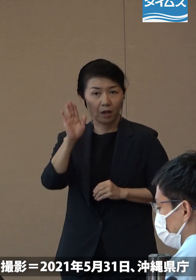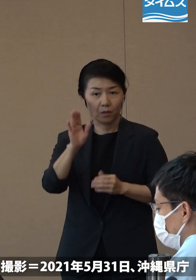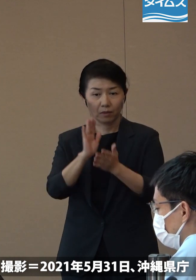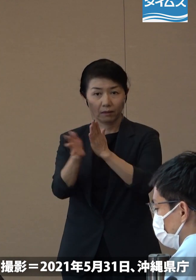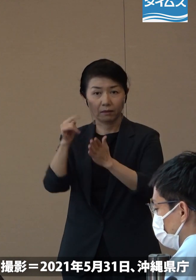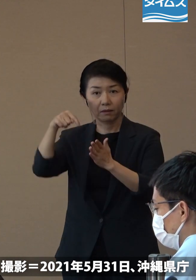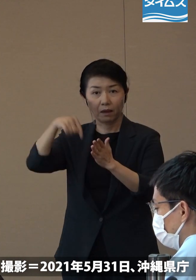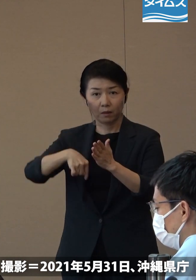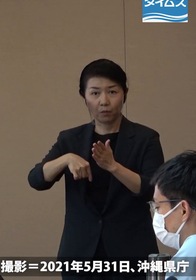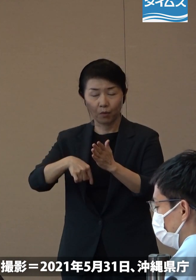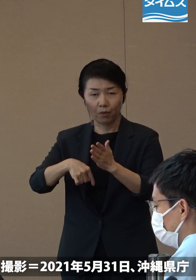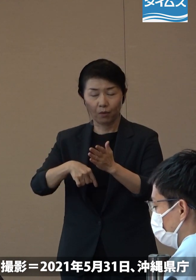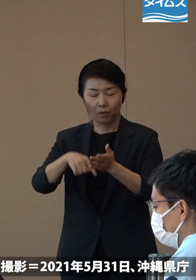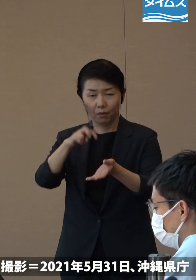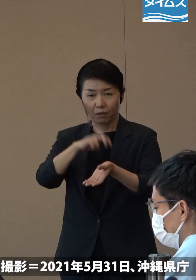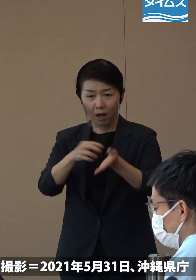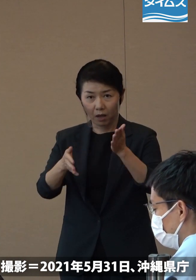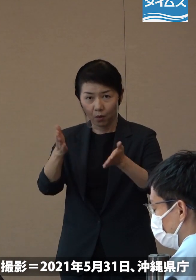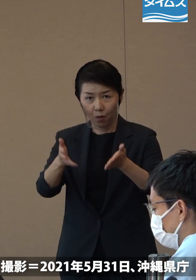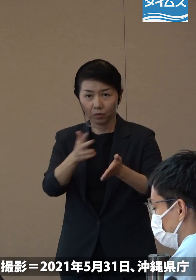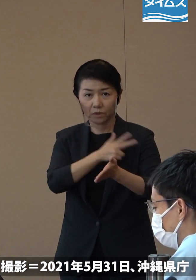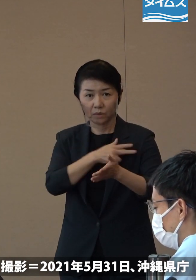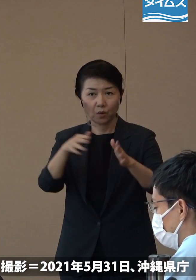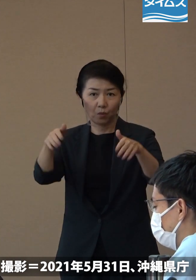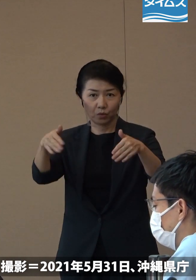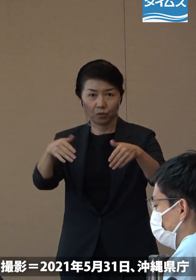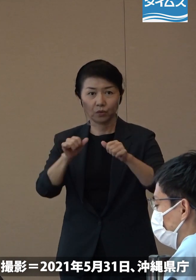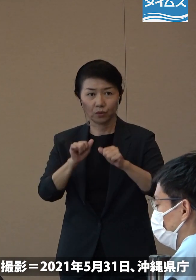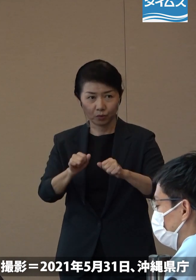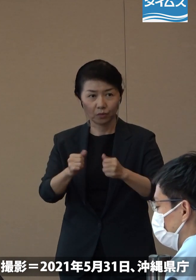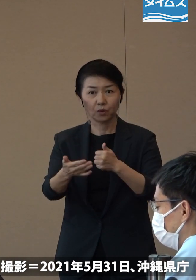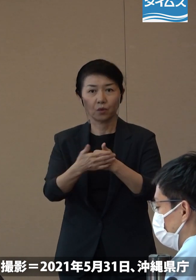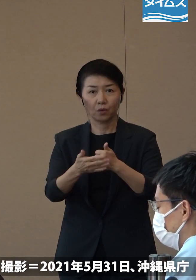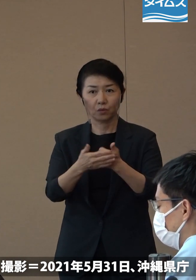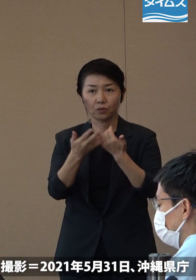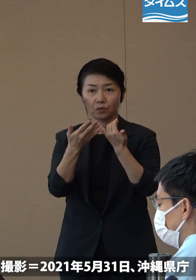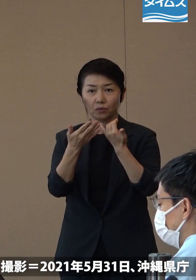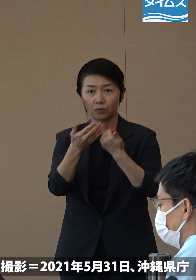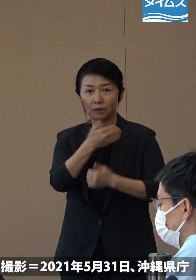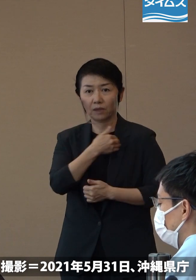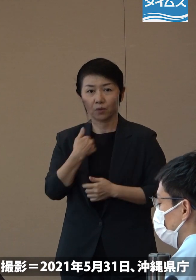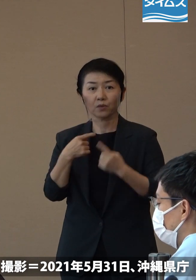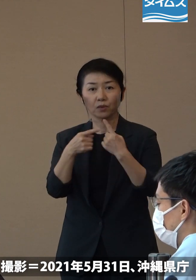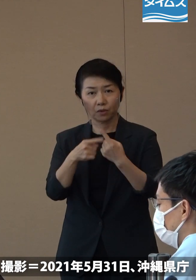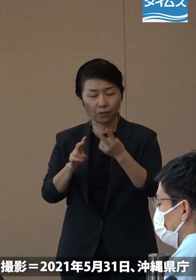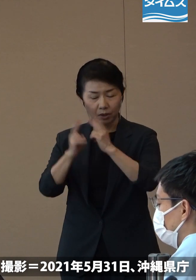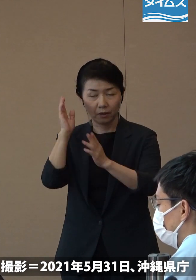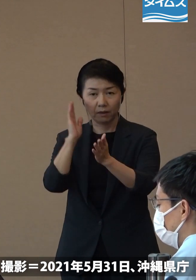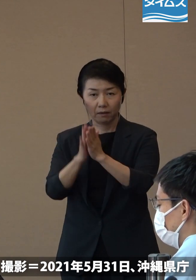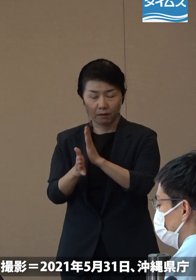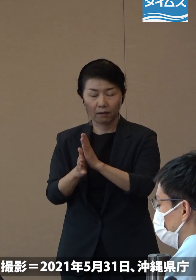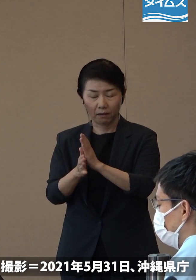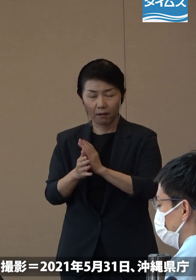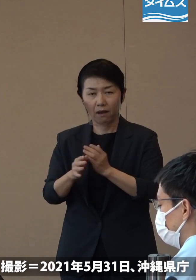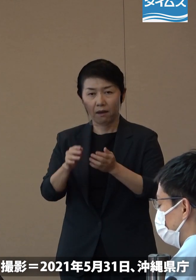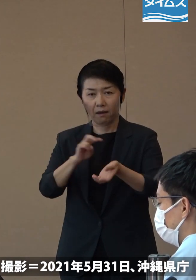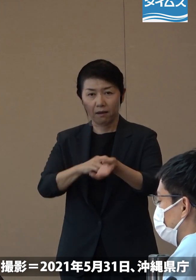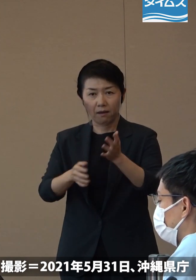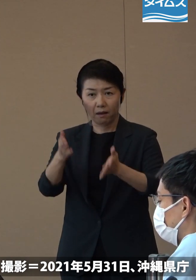県内でも募集も行っておりますので、ご協力いただける方、ぜひ沖縄県看護協会ナースセ